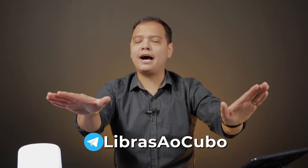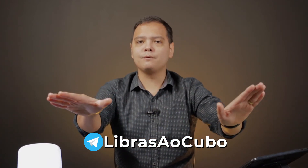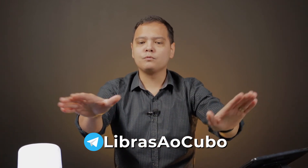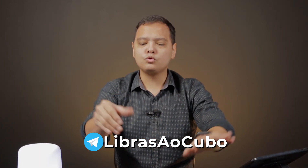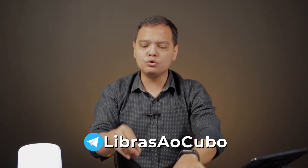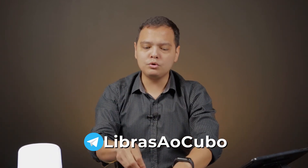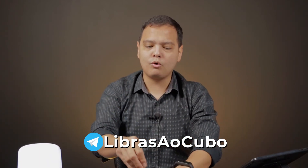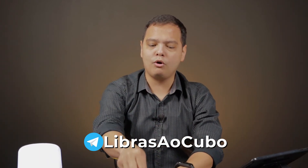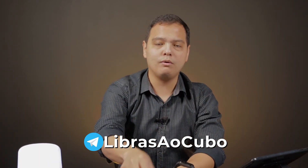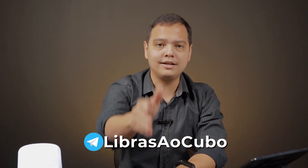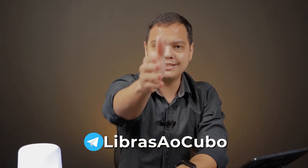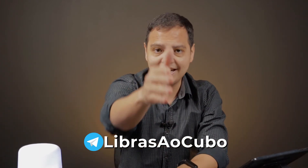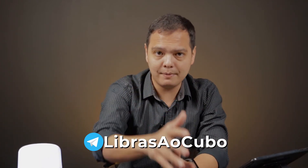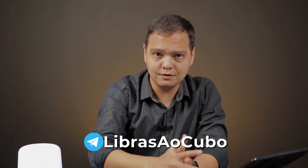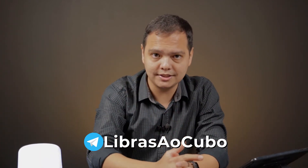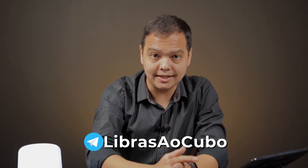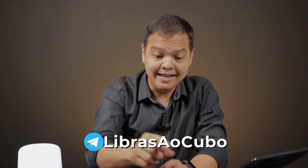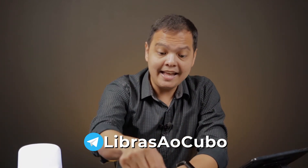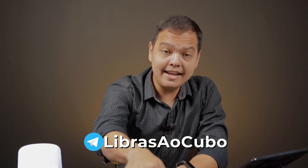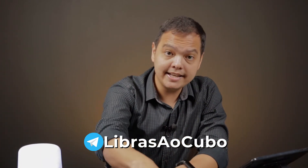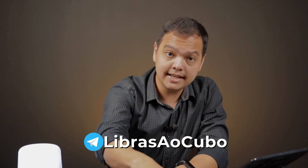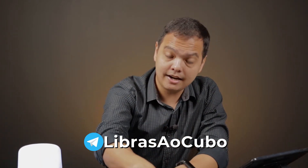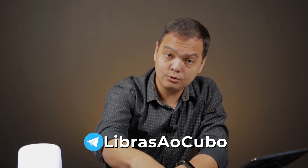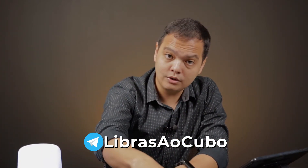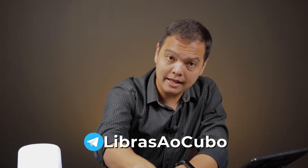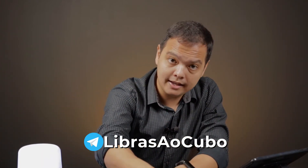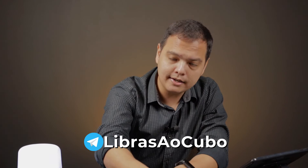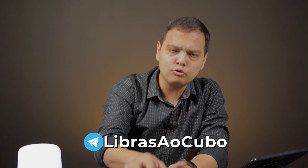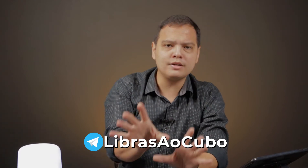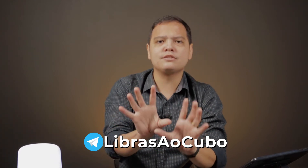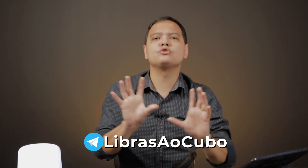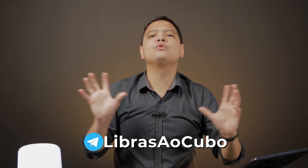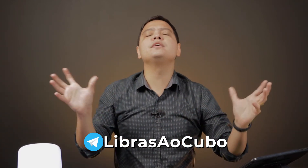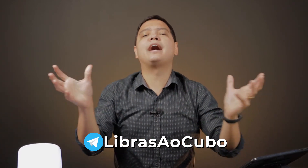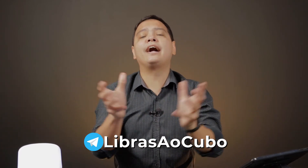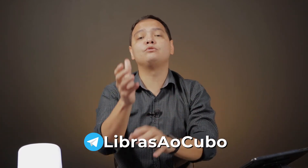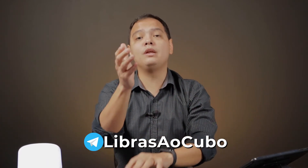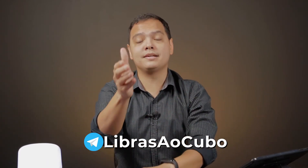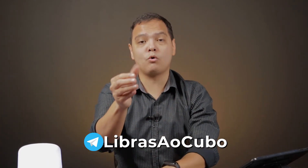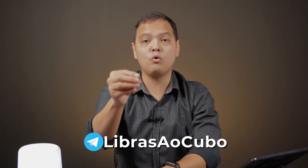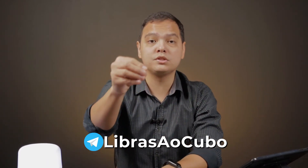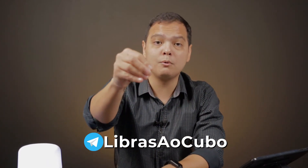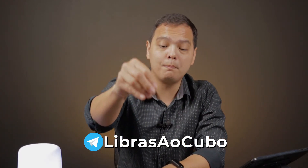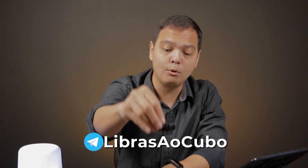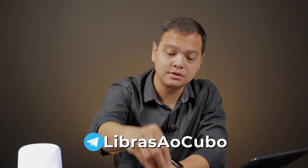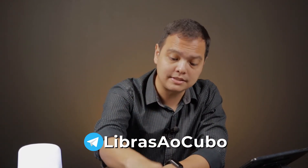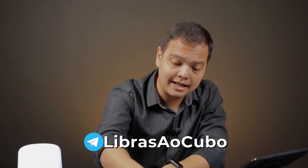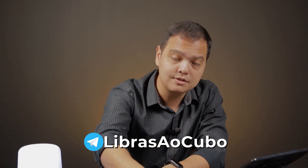intermediário. Tudo que eu coloco lá chega para você. É nesse canal do Telegram que todas as novidades do Libras ao Cubo são postadas